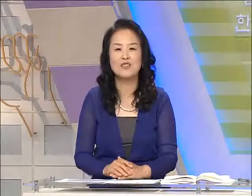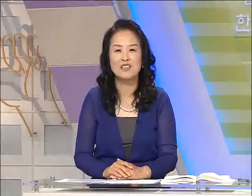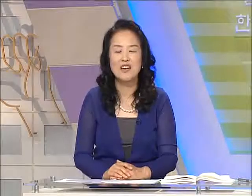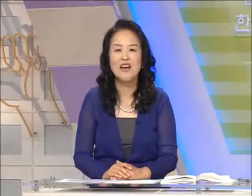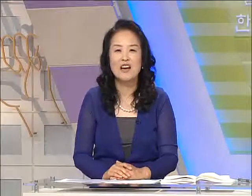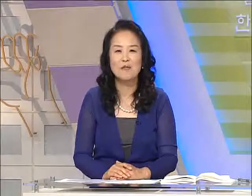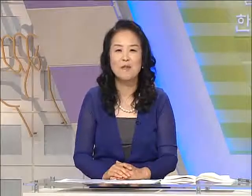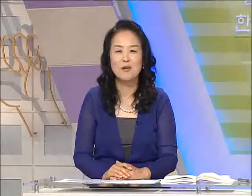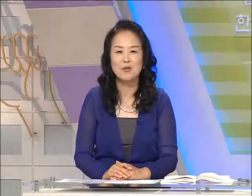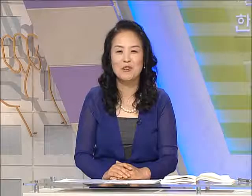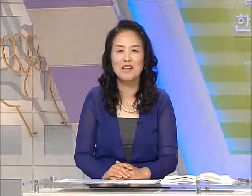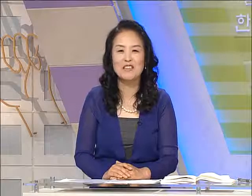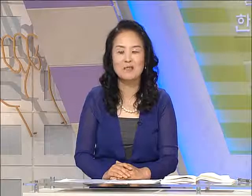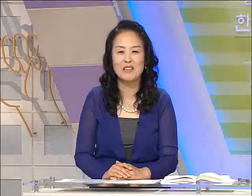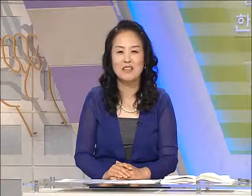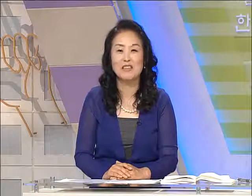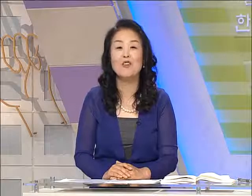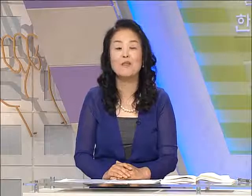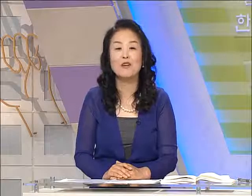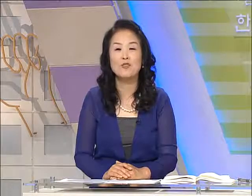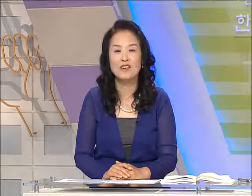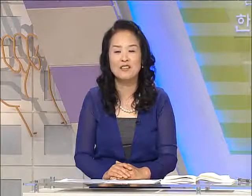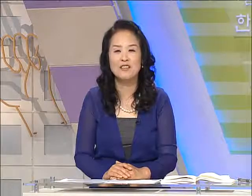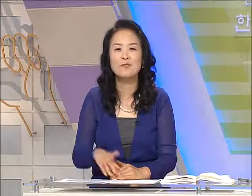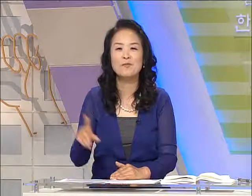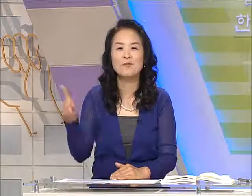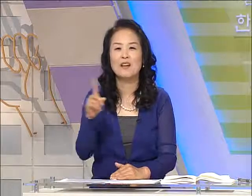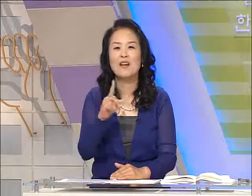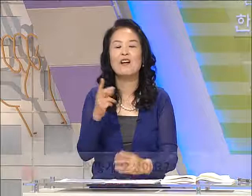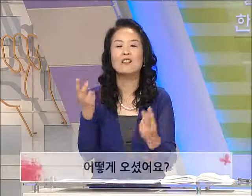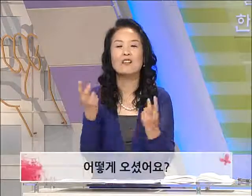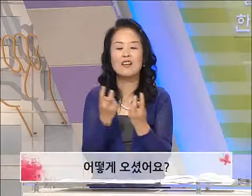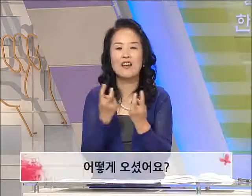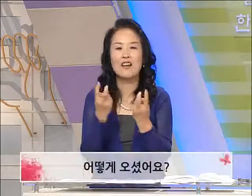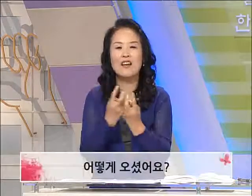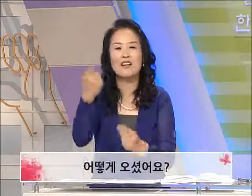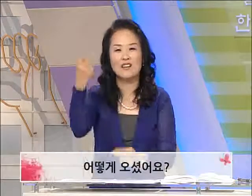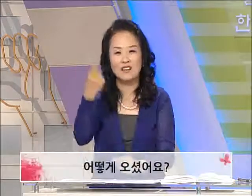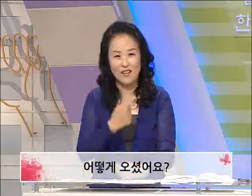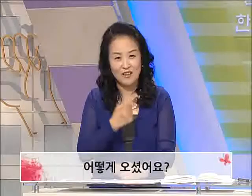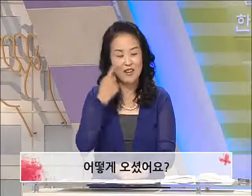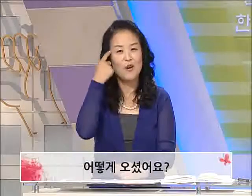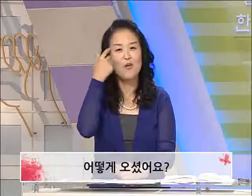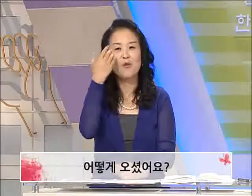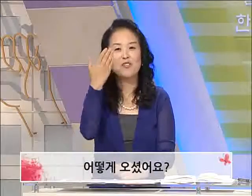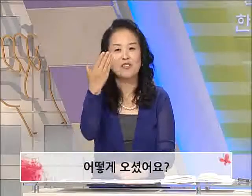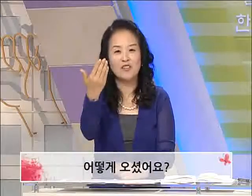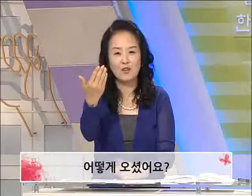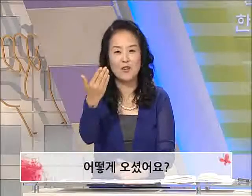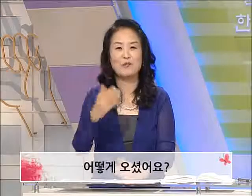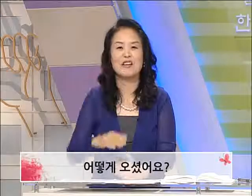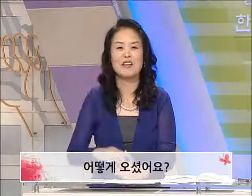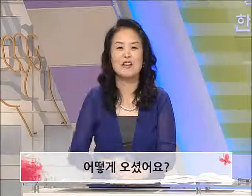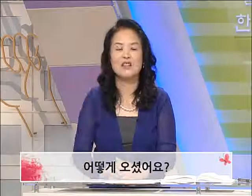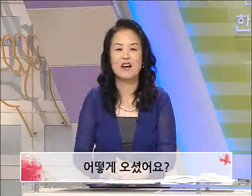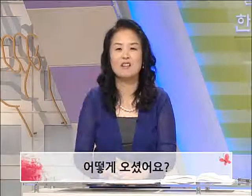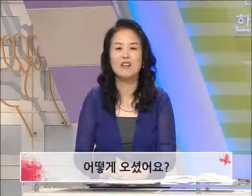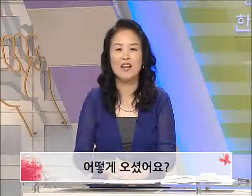있는지 한 번 배워보도록 하겠습니다. 처음 배울 수화는 어떻게 오셨어요?입니다. 어떻게,